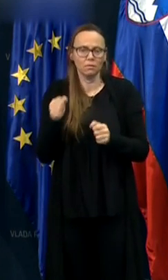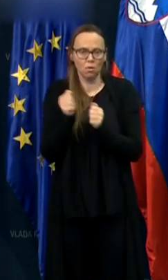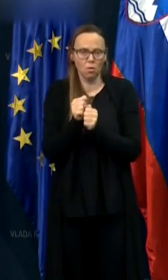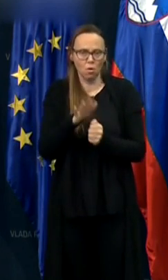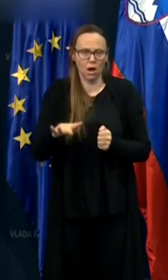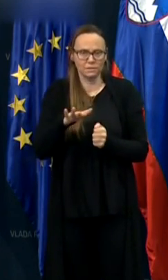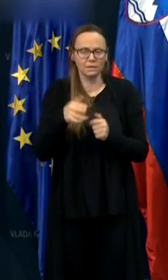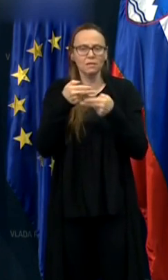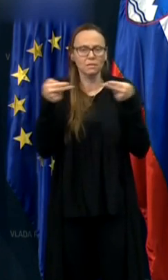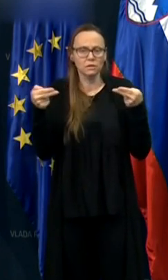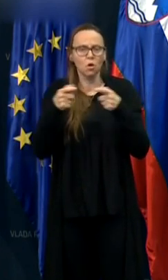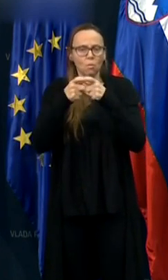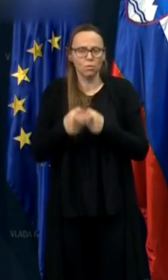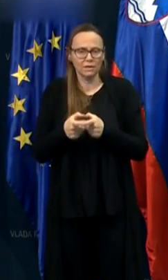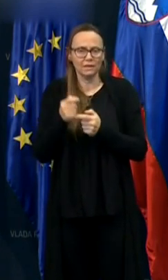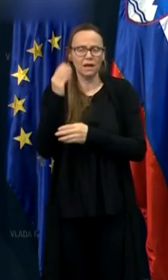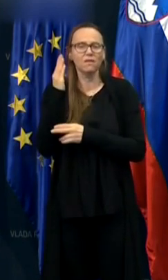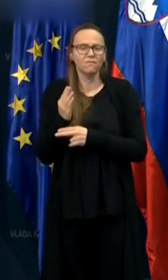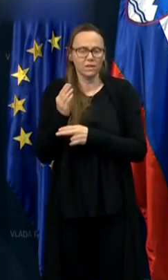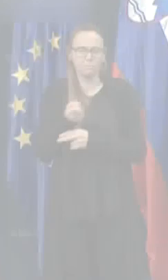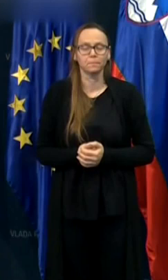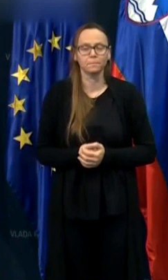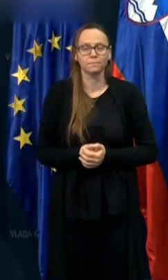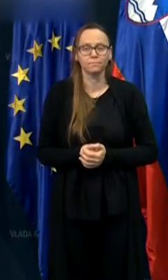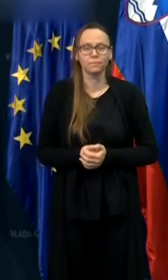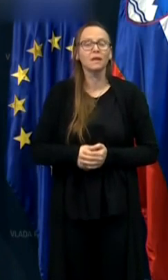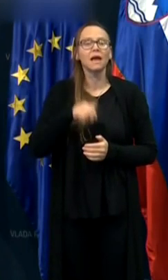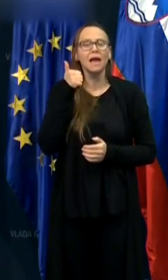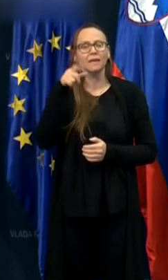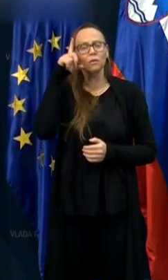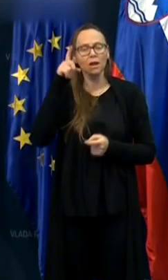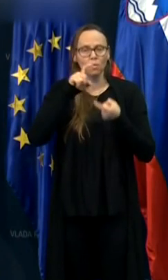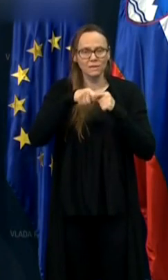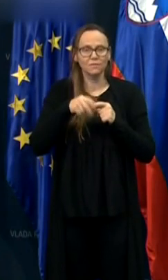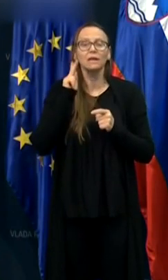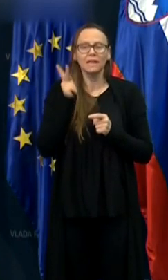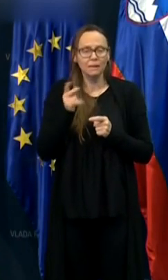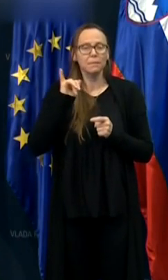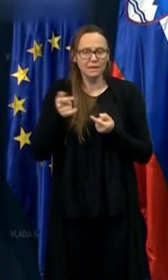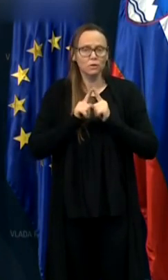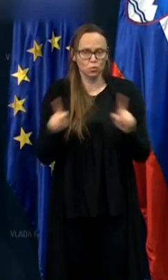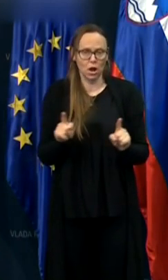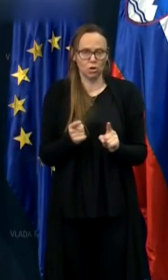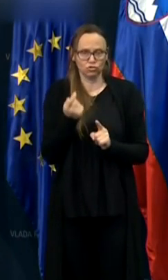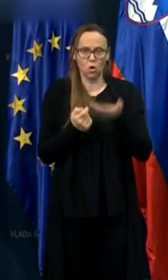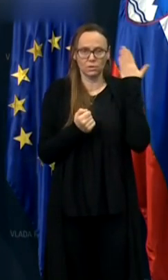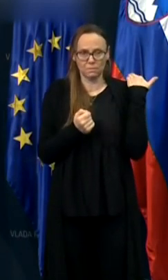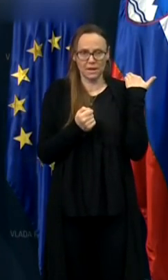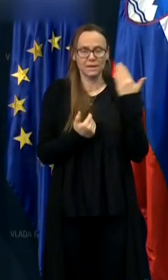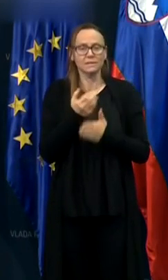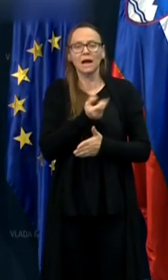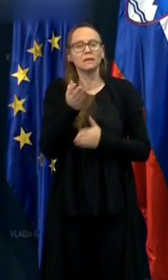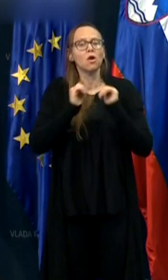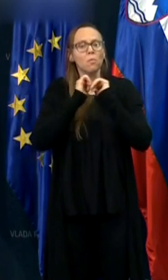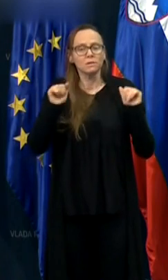naslov podjetja in naslov firme, kjer to podjetje deluje. Ena od bistvenih stvari, ki je drugačna, kot je bila prej in za katero smo